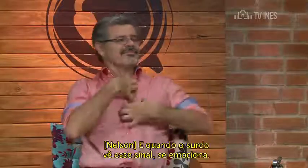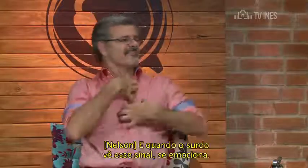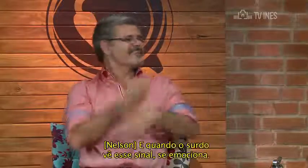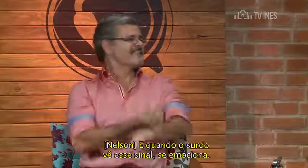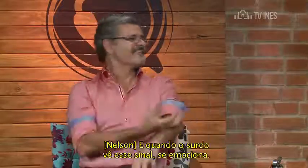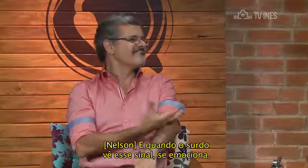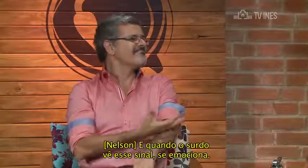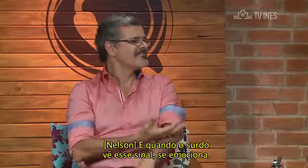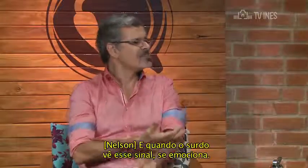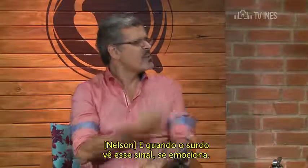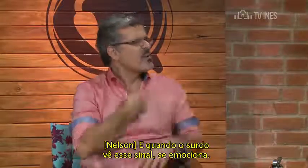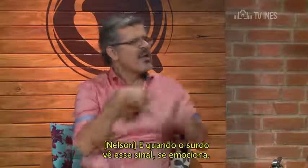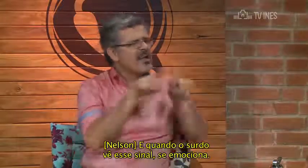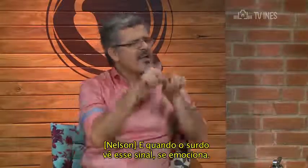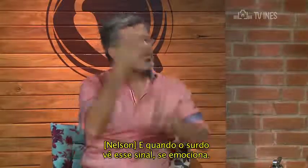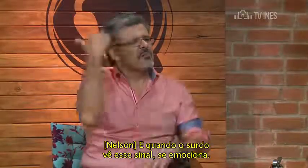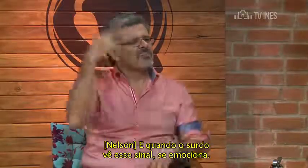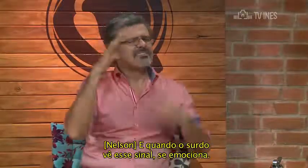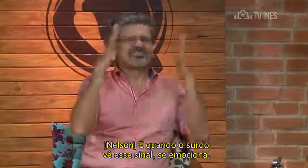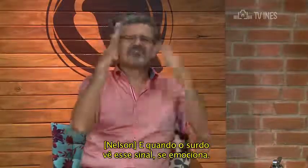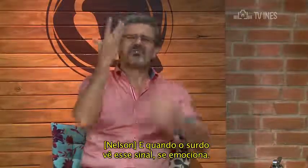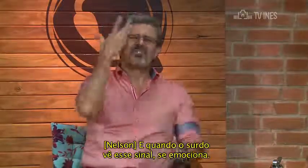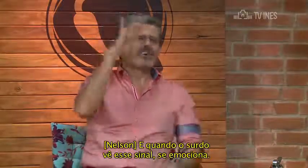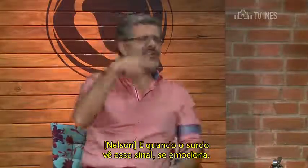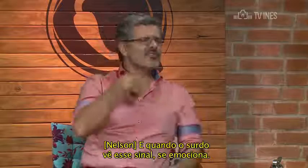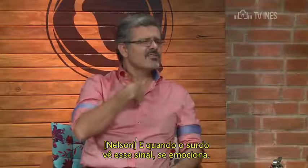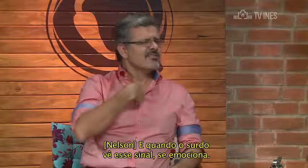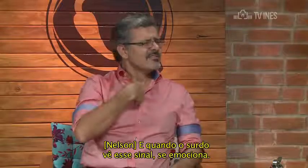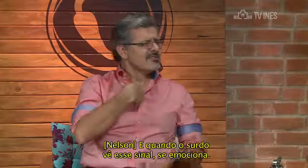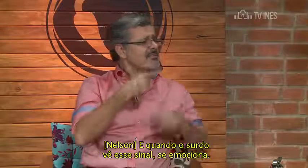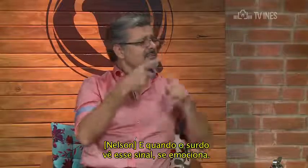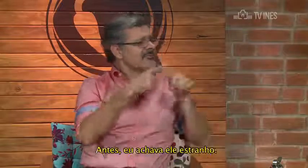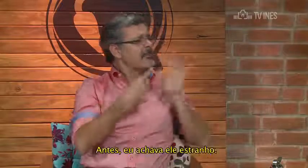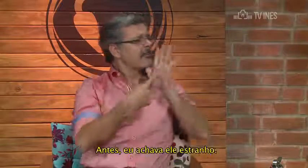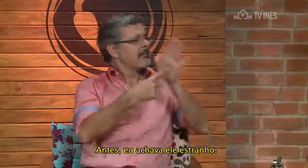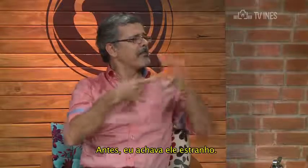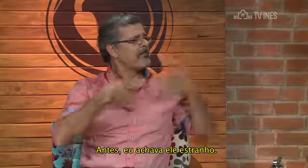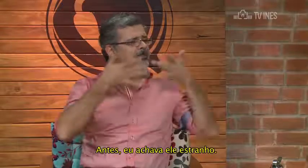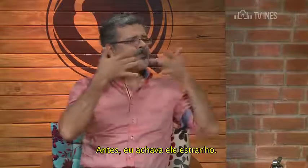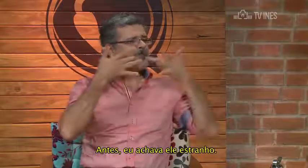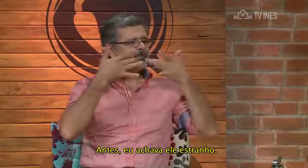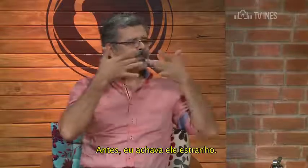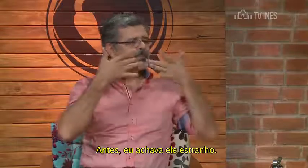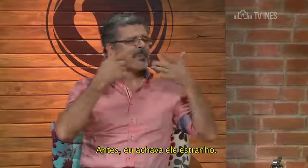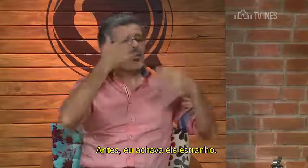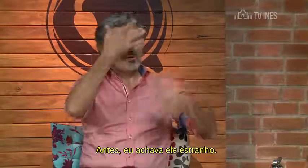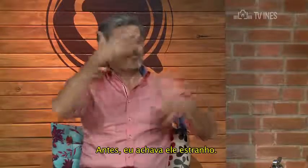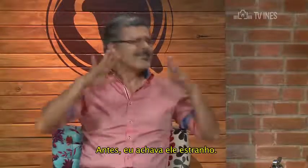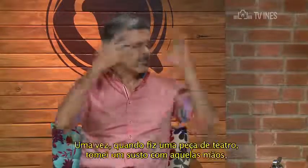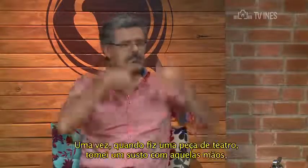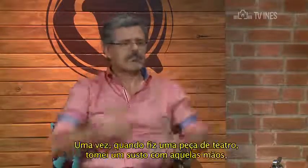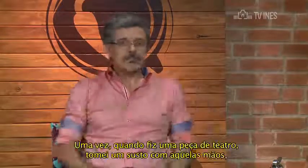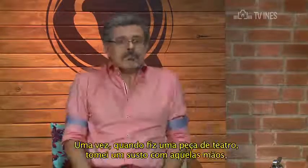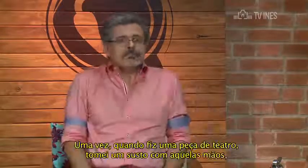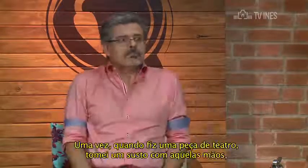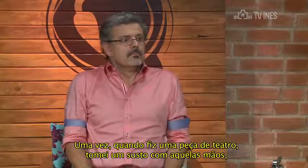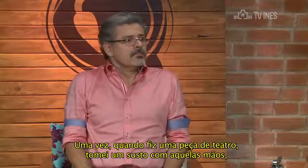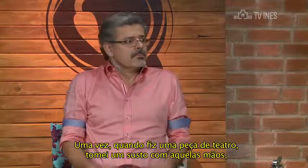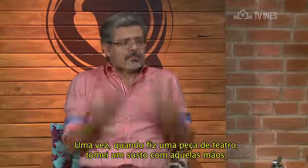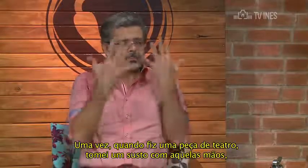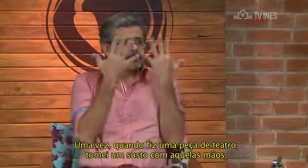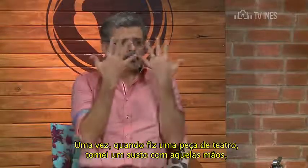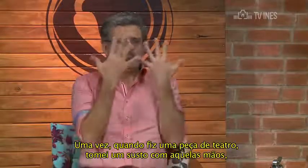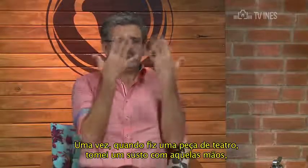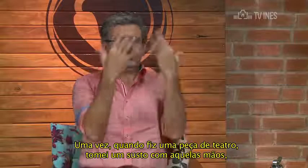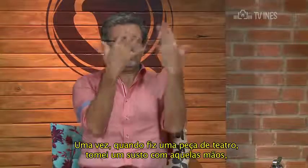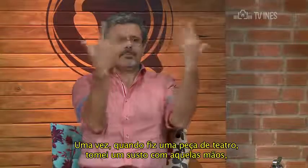E quando o surdo vê esse sinal, se emociona. Antes, eu achava ele estranho. Uma vez, quando fiz uma peça